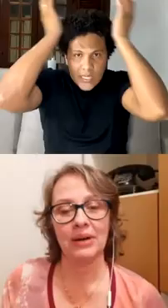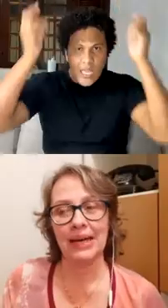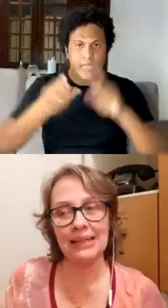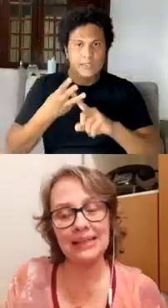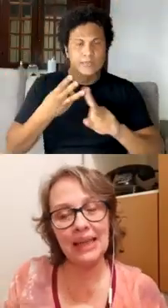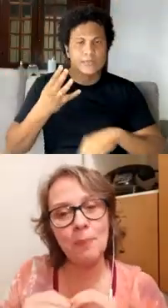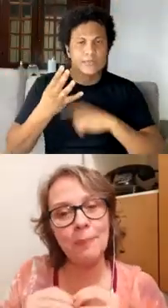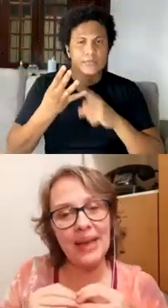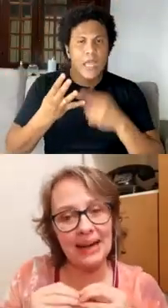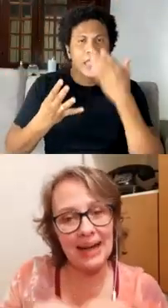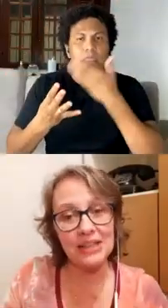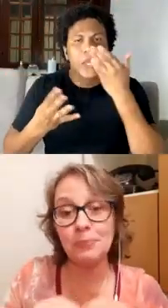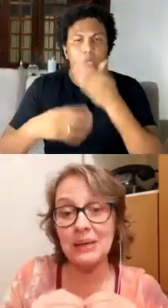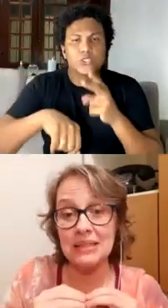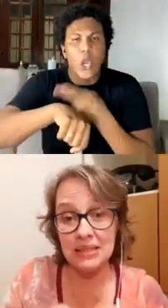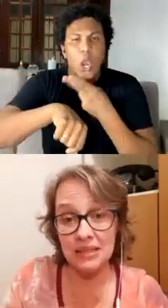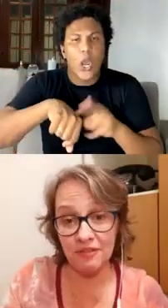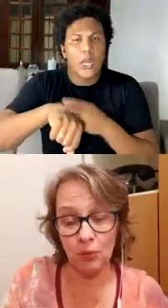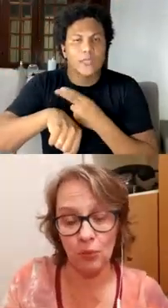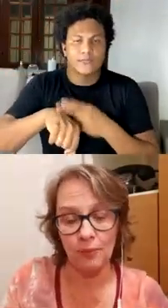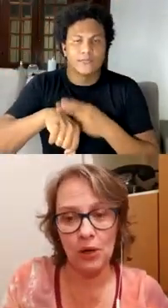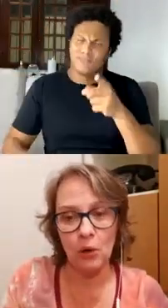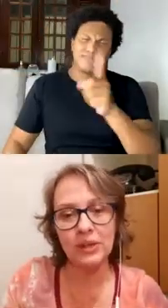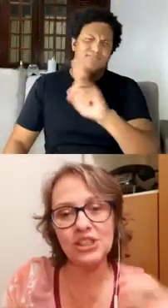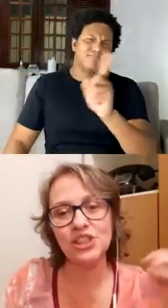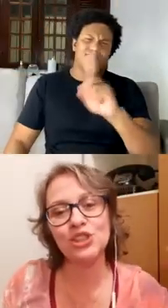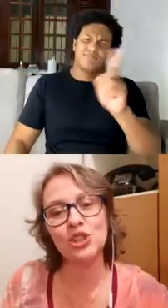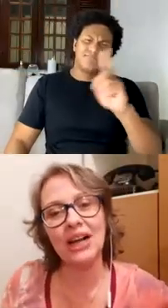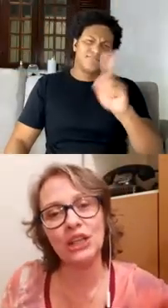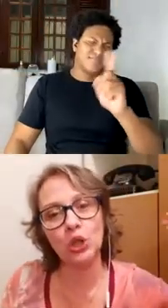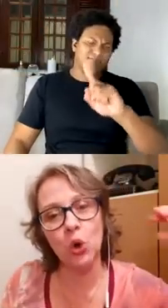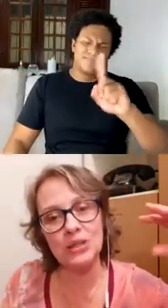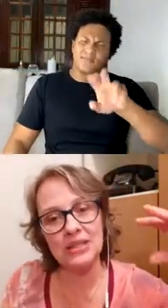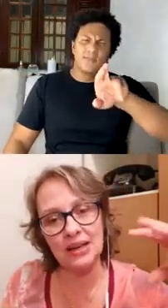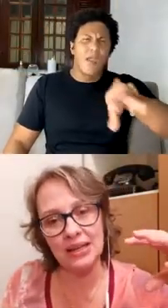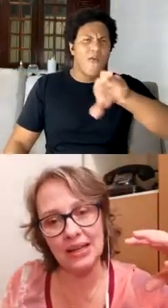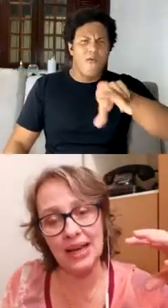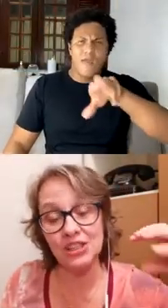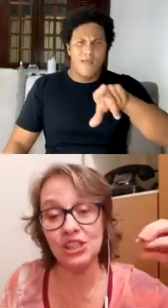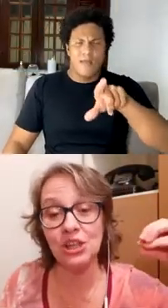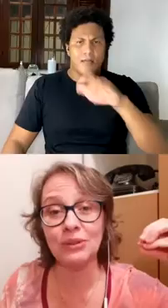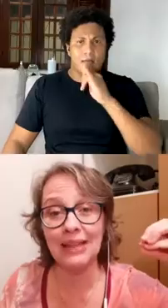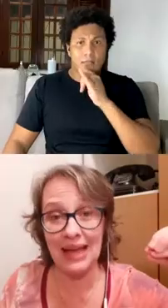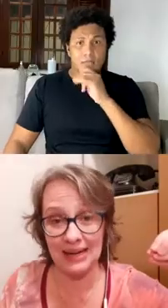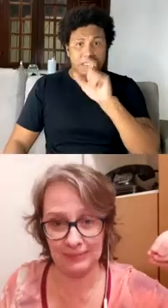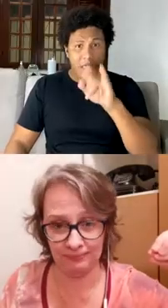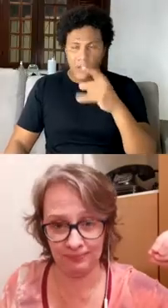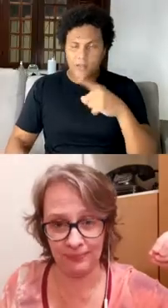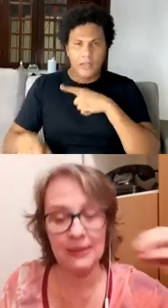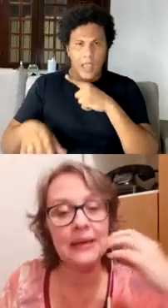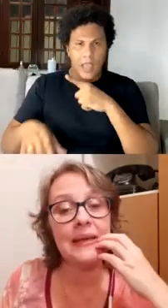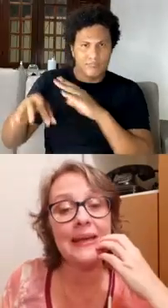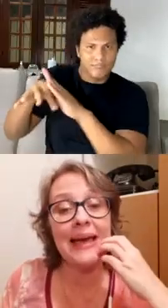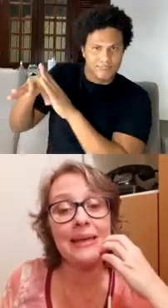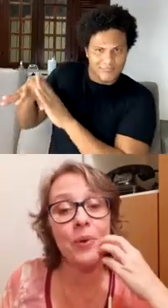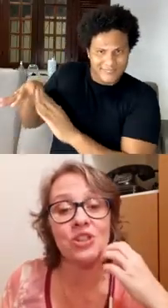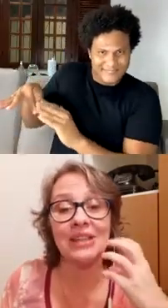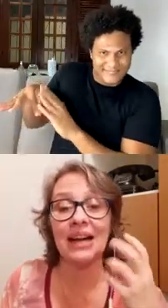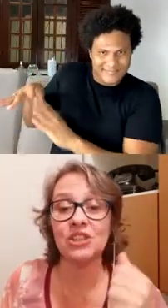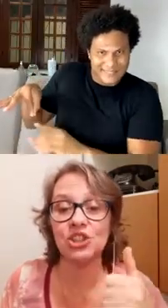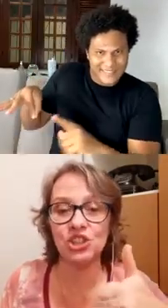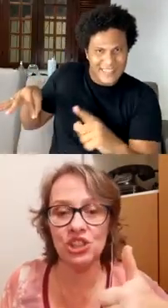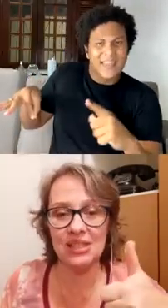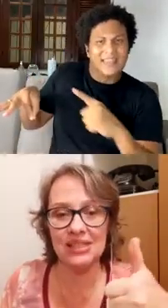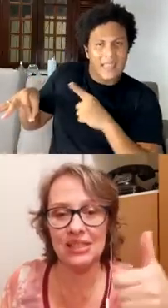vaginal, ele tem um pH específico. Quando a gente joga doce ali, a gente altera. E aí pode